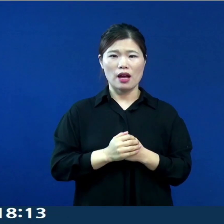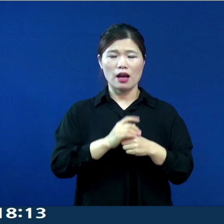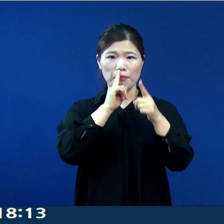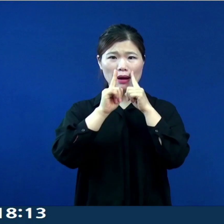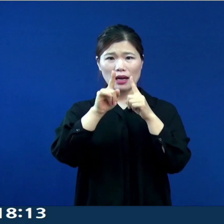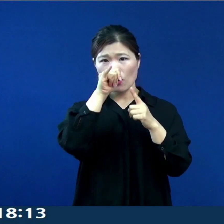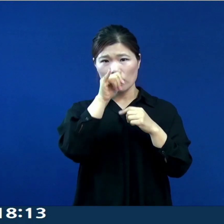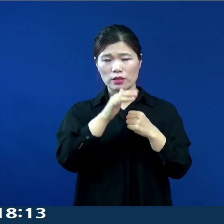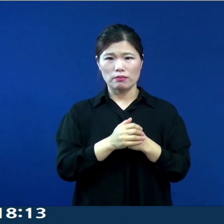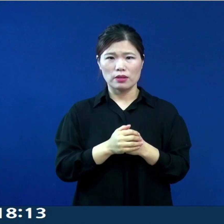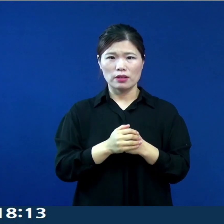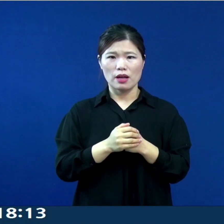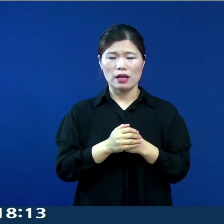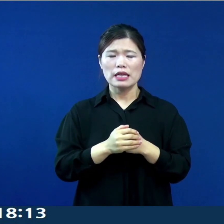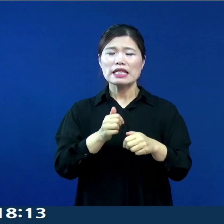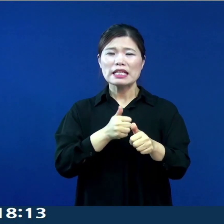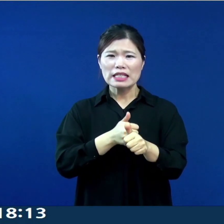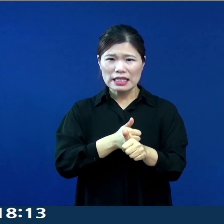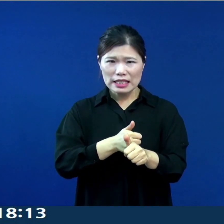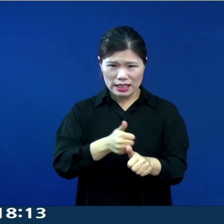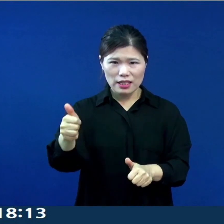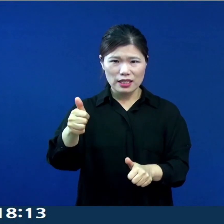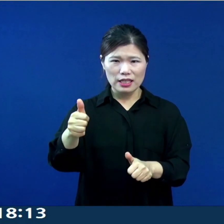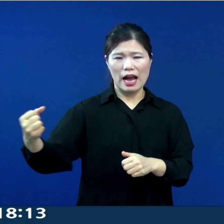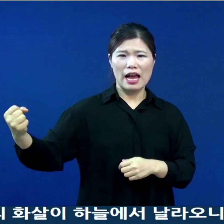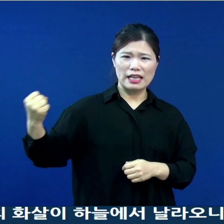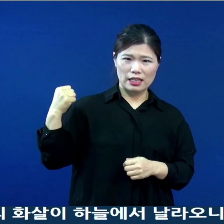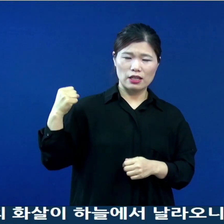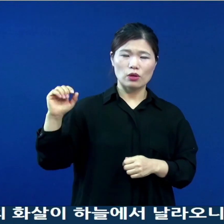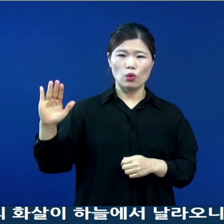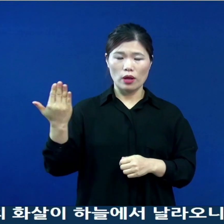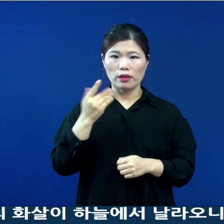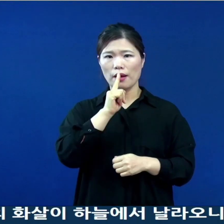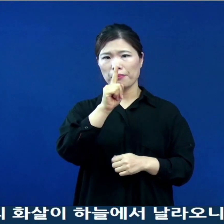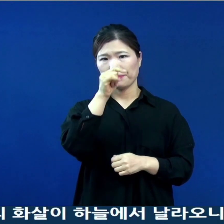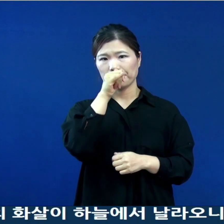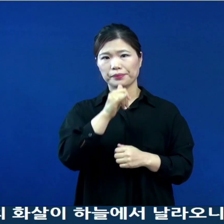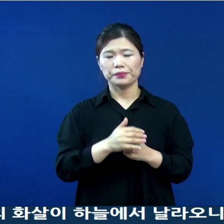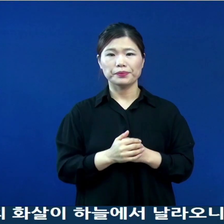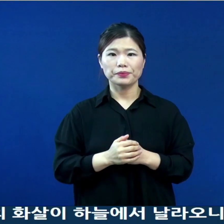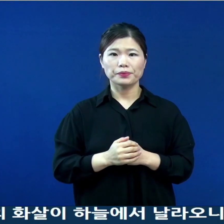승리의 원동력이다, 이렇게 고백할 수 있었던 것이죠.